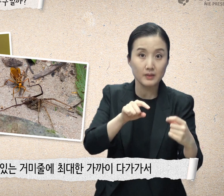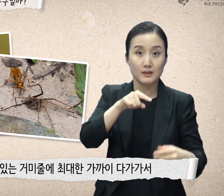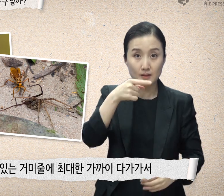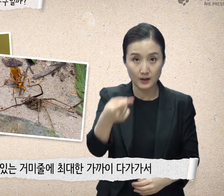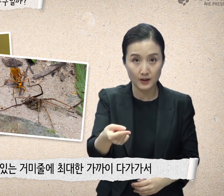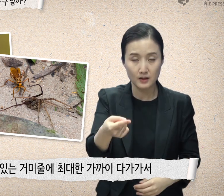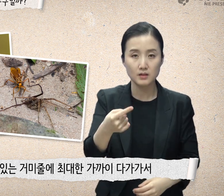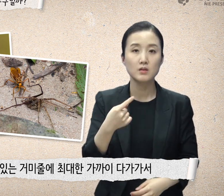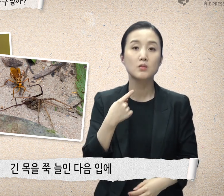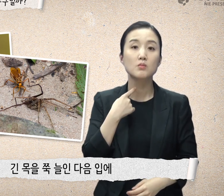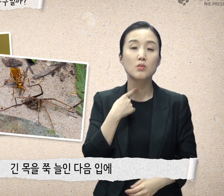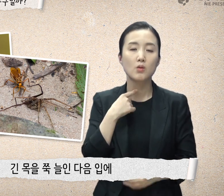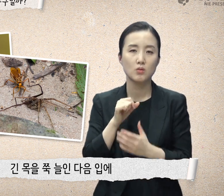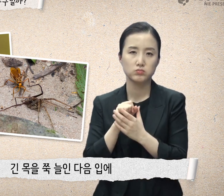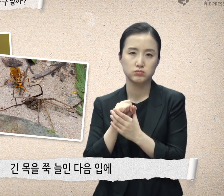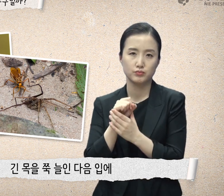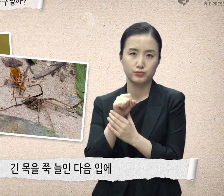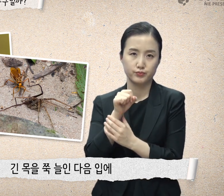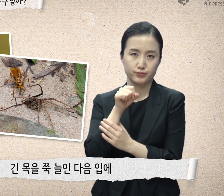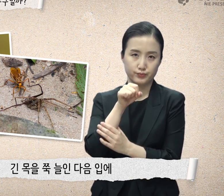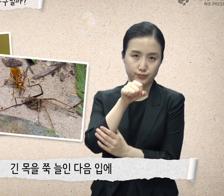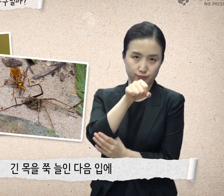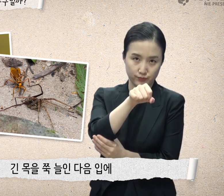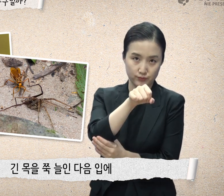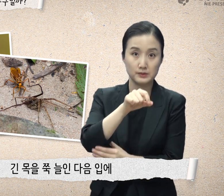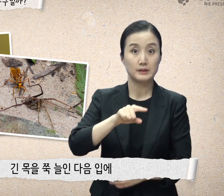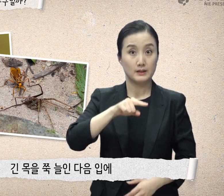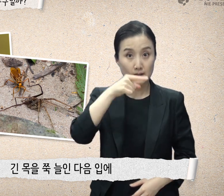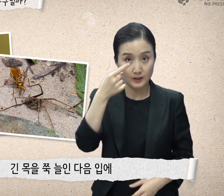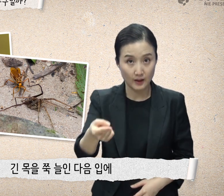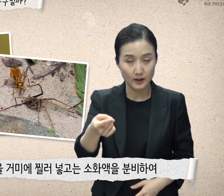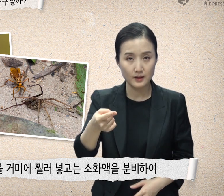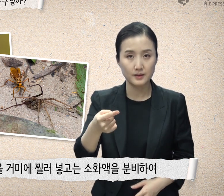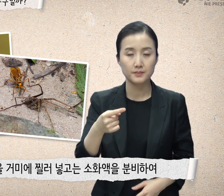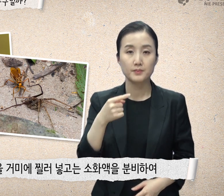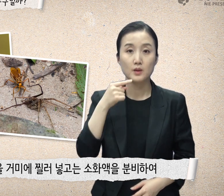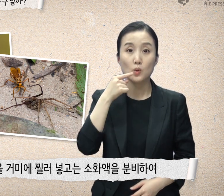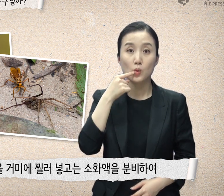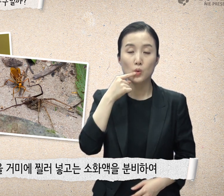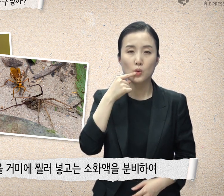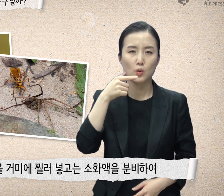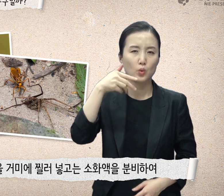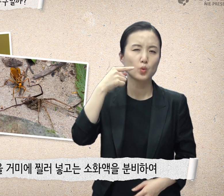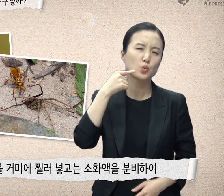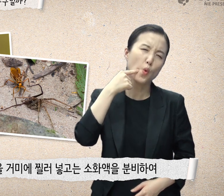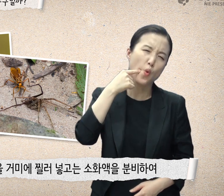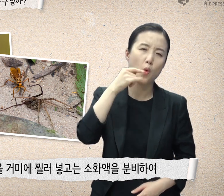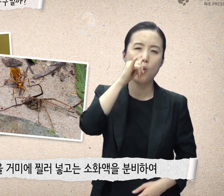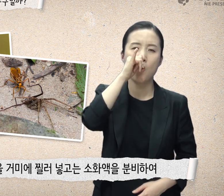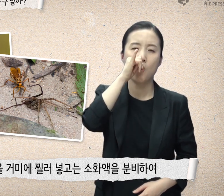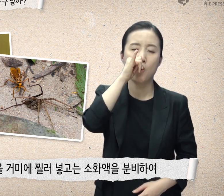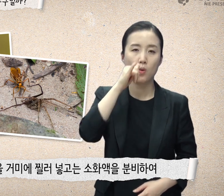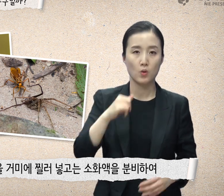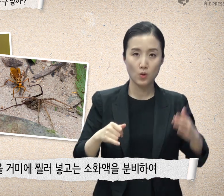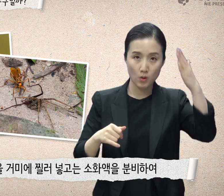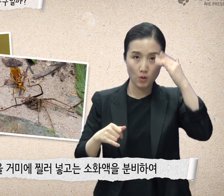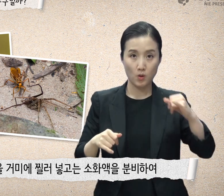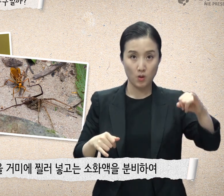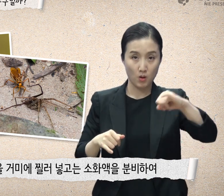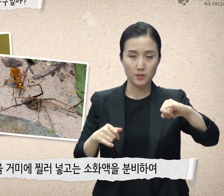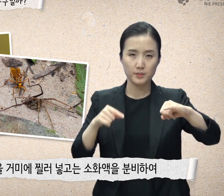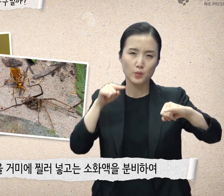가까이 다가가서 긴 목을 쭉 늘인 다음 입에 달린 침을 거미에 찔러넣고는